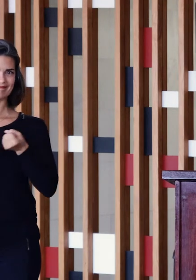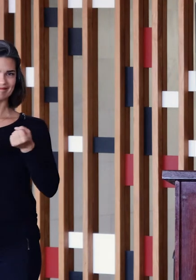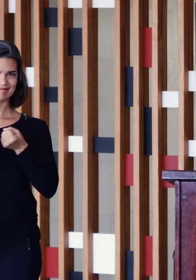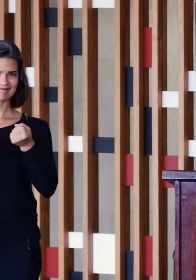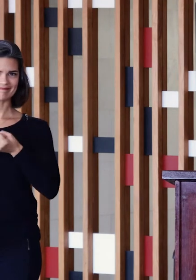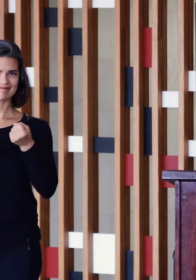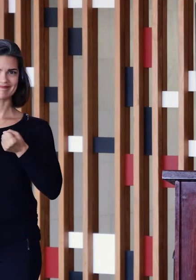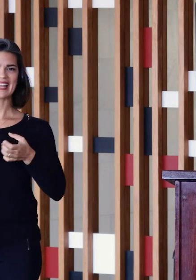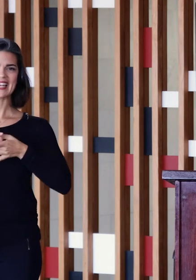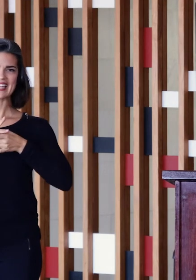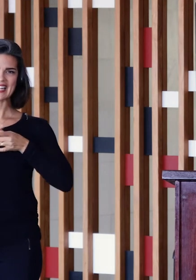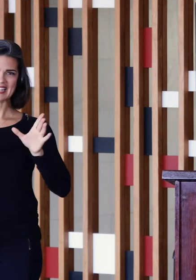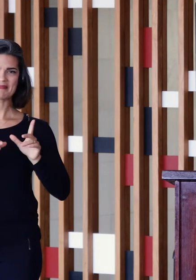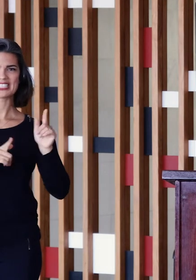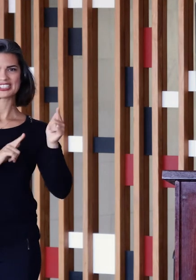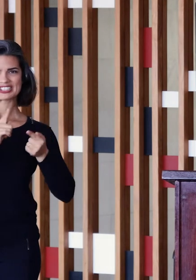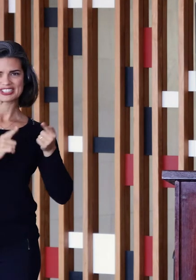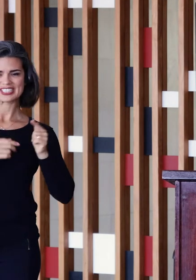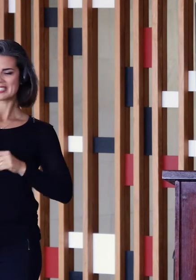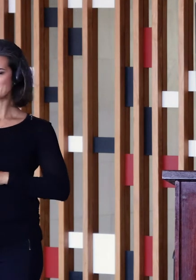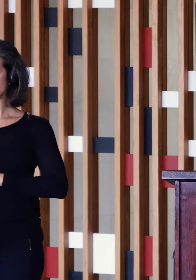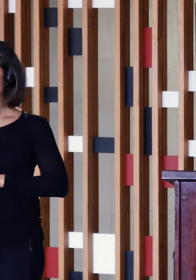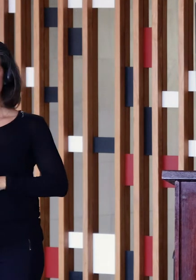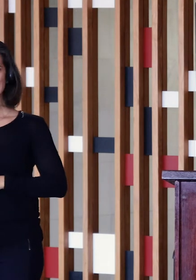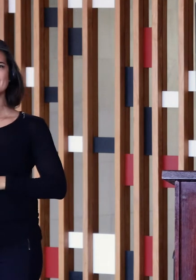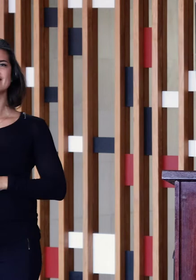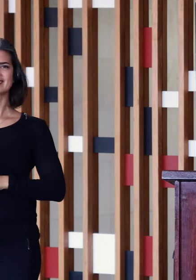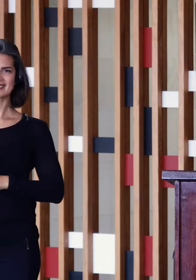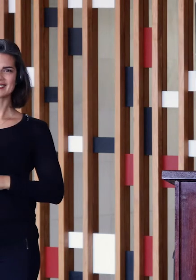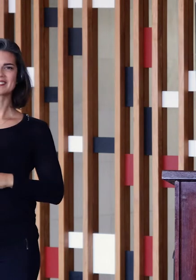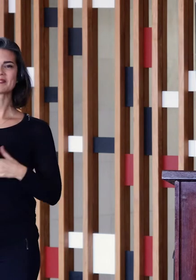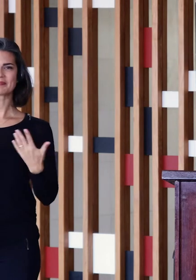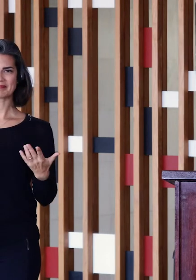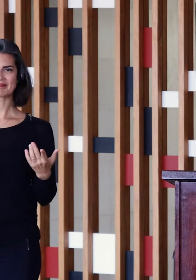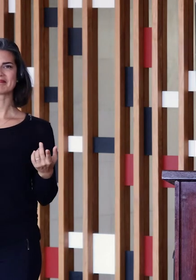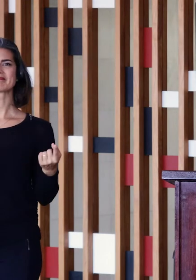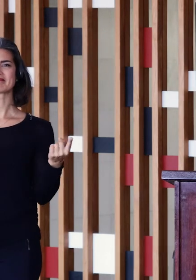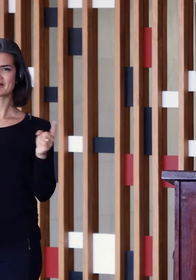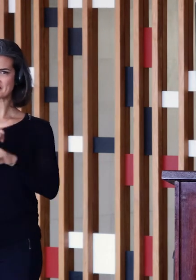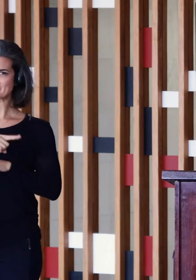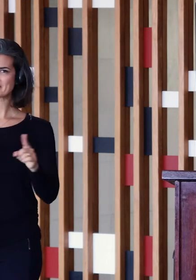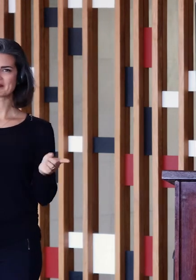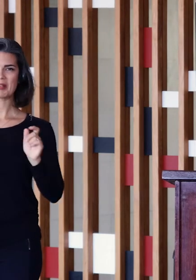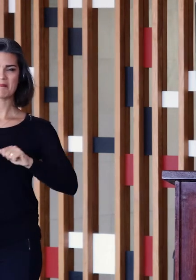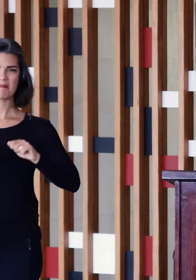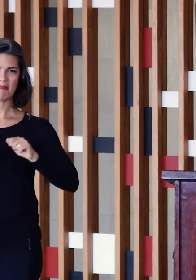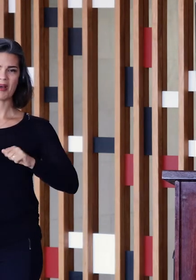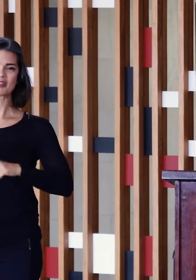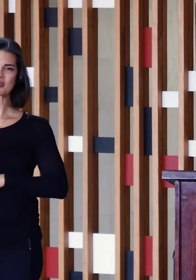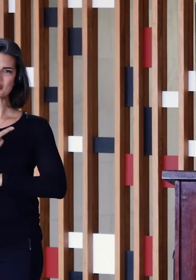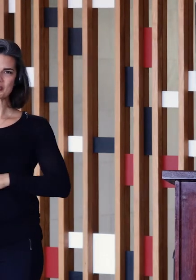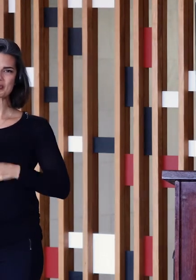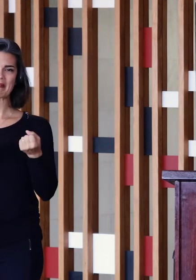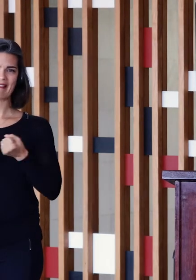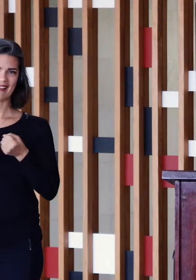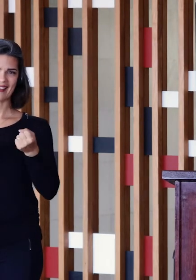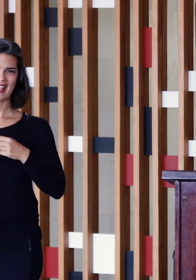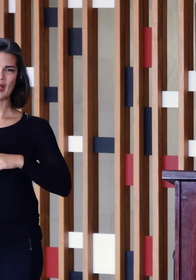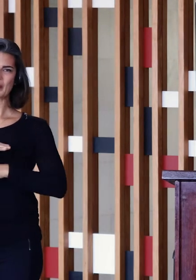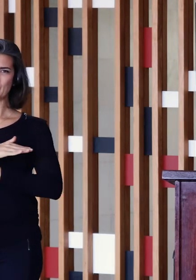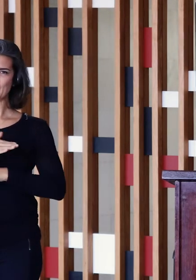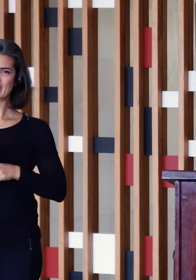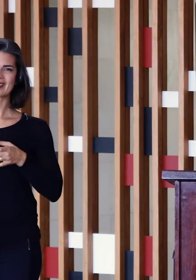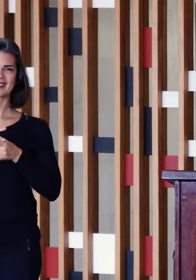tengan plena validez en Chile y para que las licencias chilenas tengan plena validez en Brasil. Al